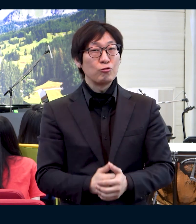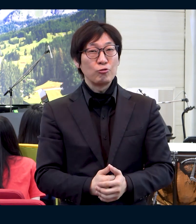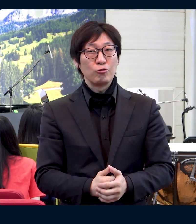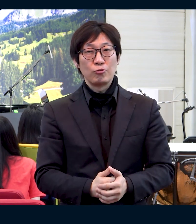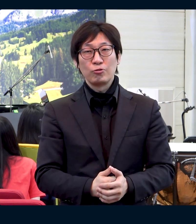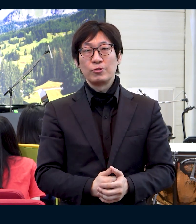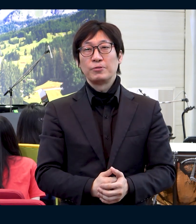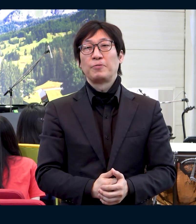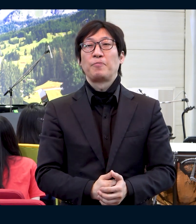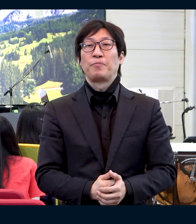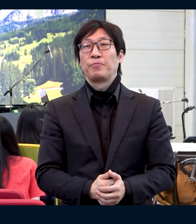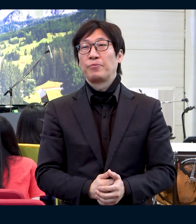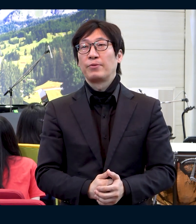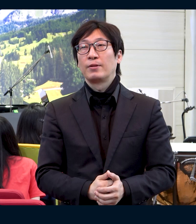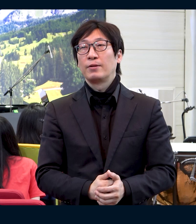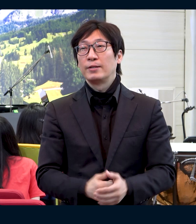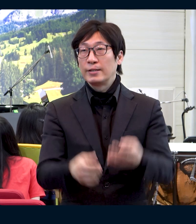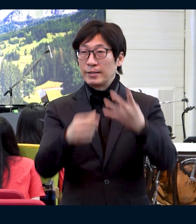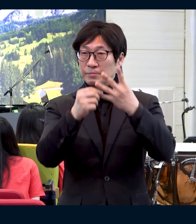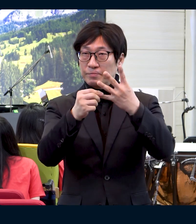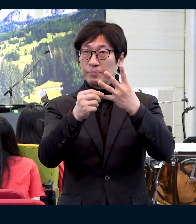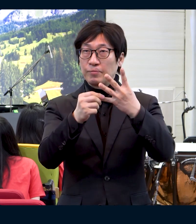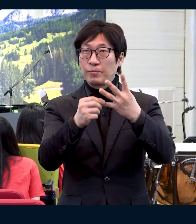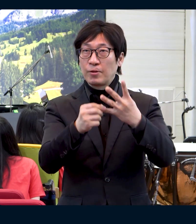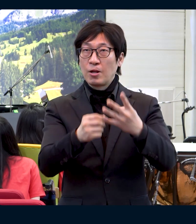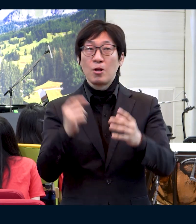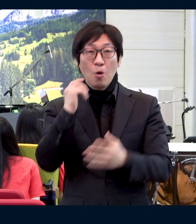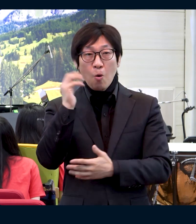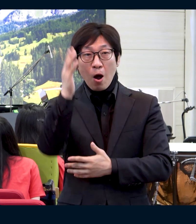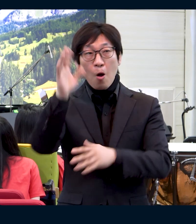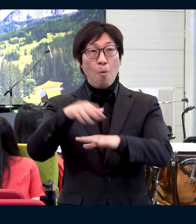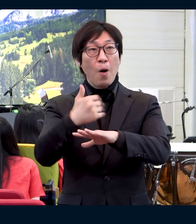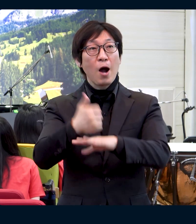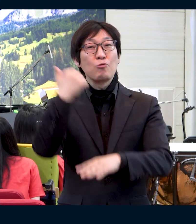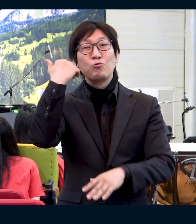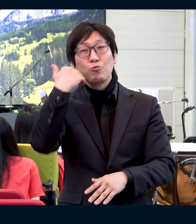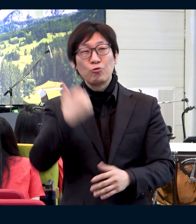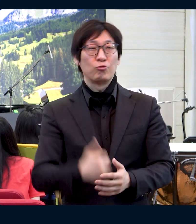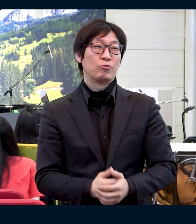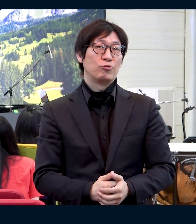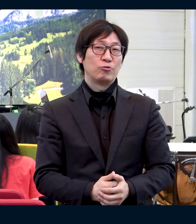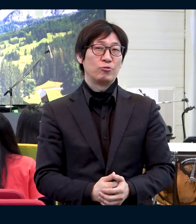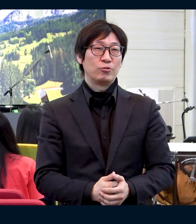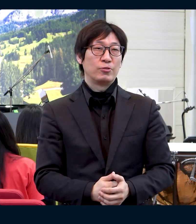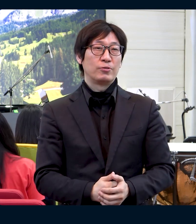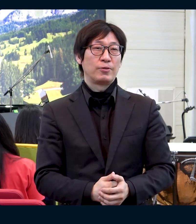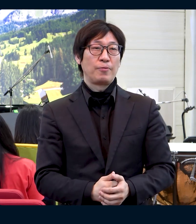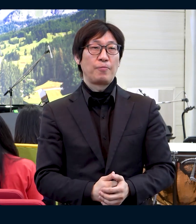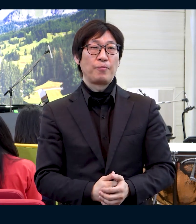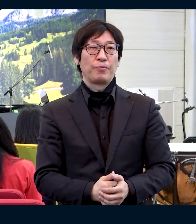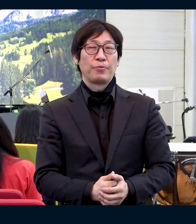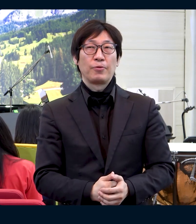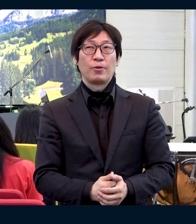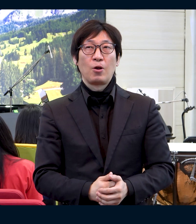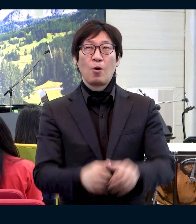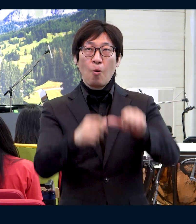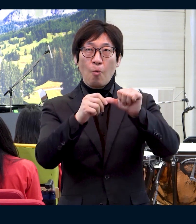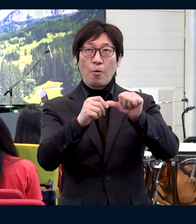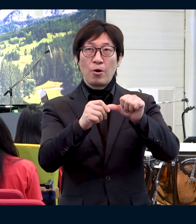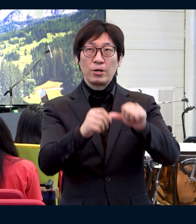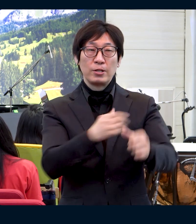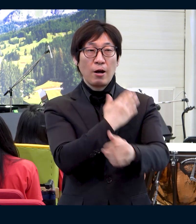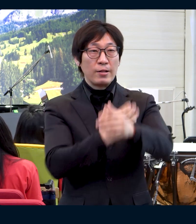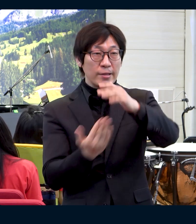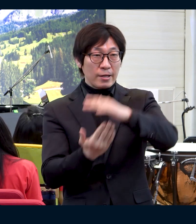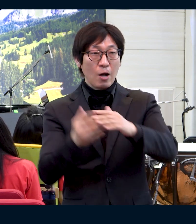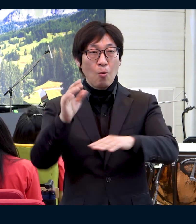누구일까요? 예수 그리스도. 4번, 영광의 왕은 누구일까요? 예수 그리스도. 5번,